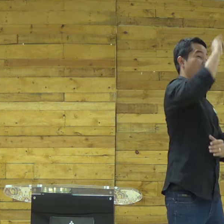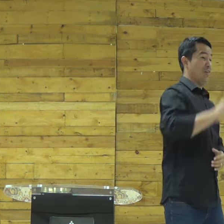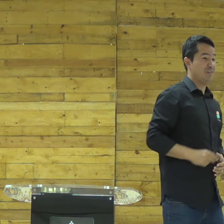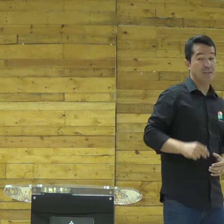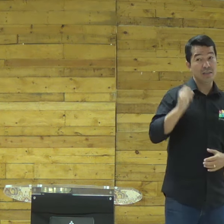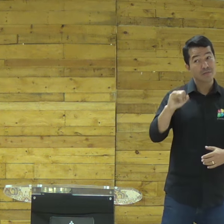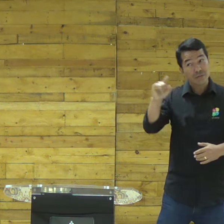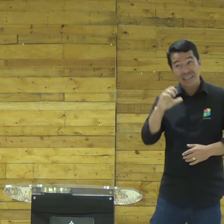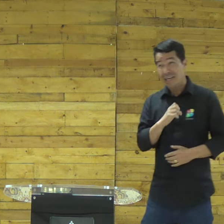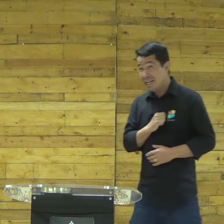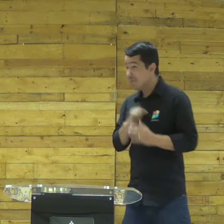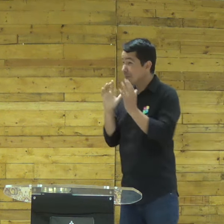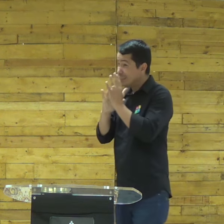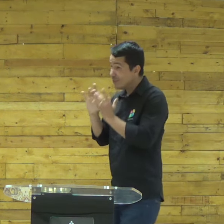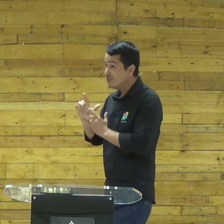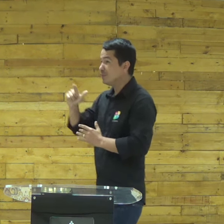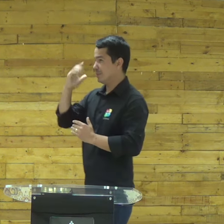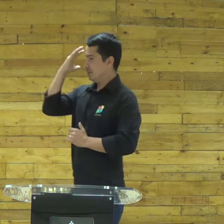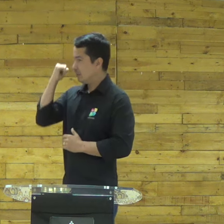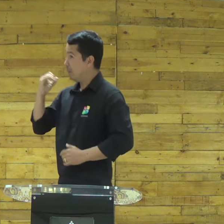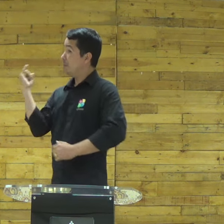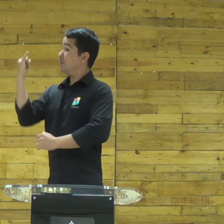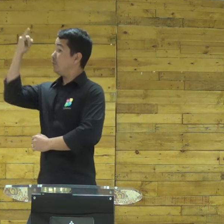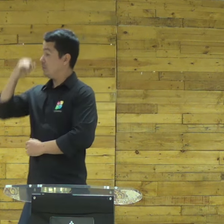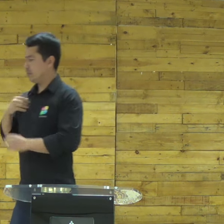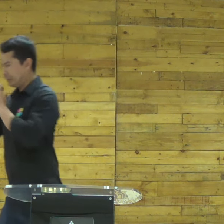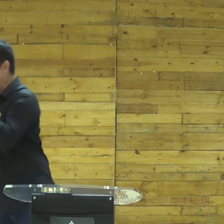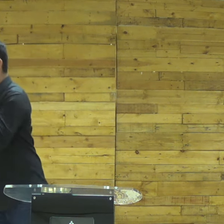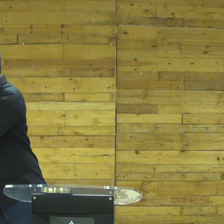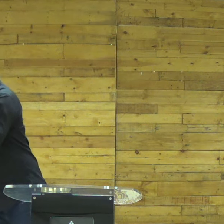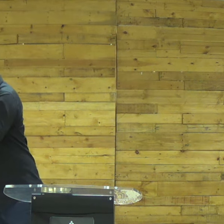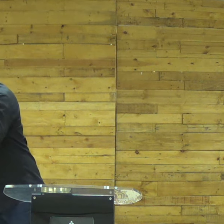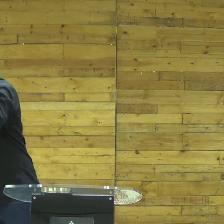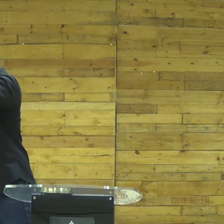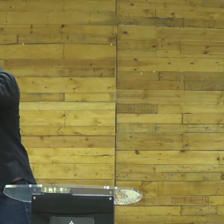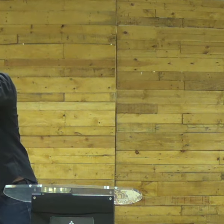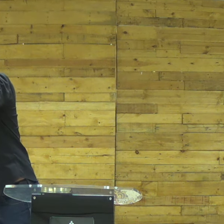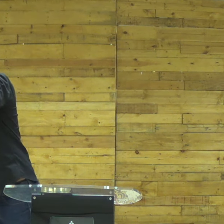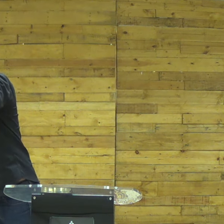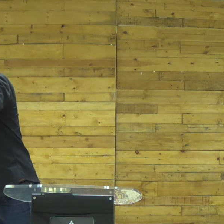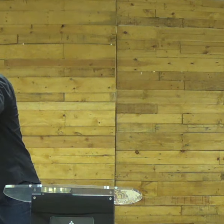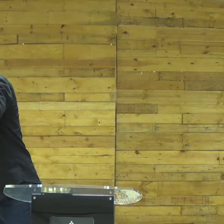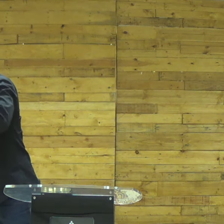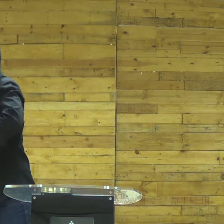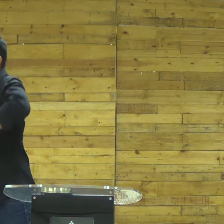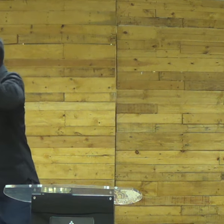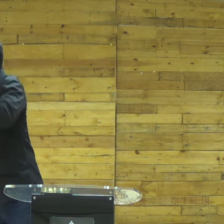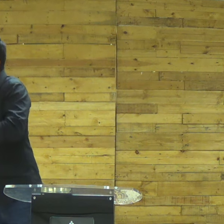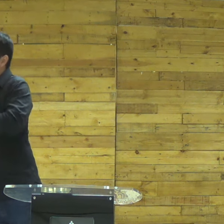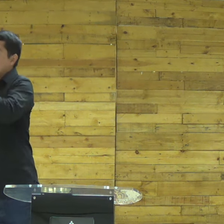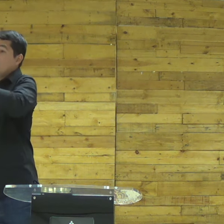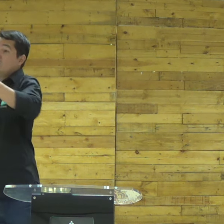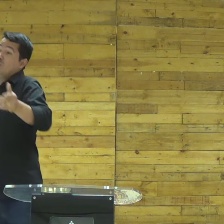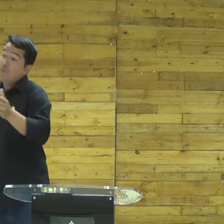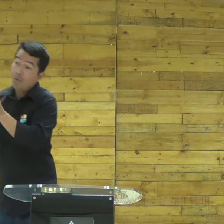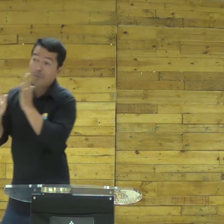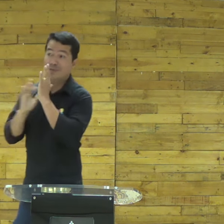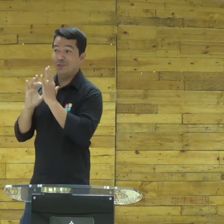história de Jesus para o seu amigo se você sabe que isso é importante você evangeliza fala